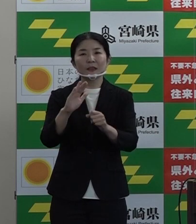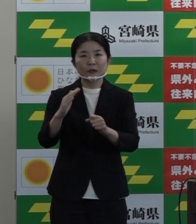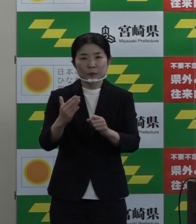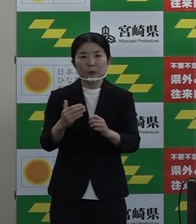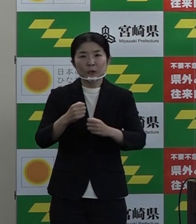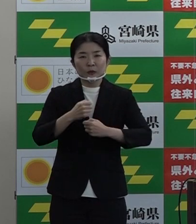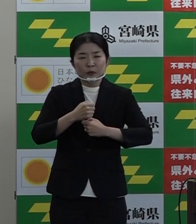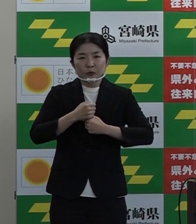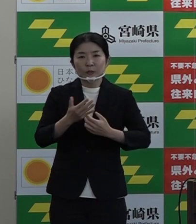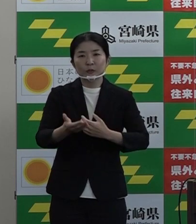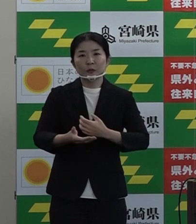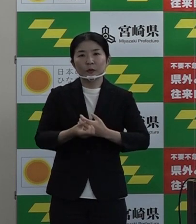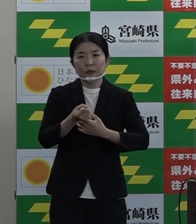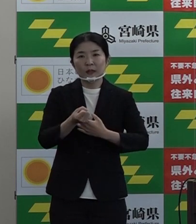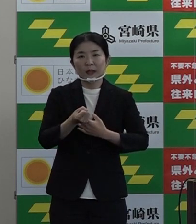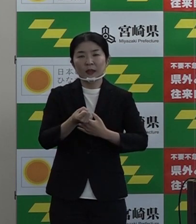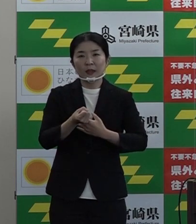って、